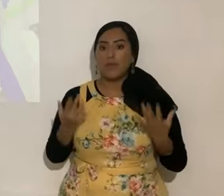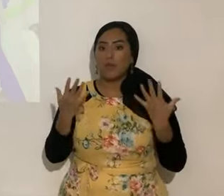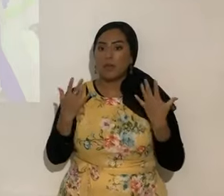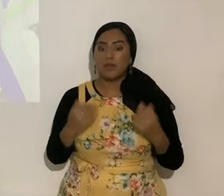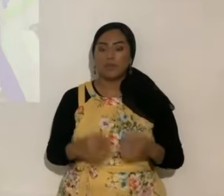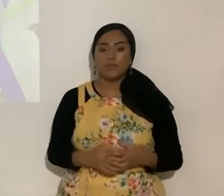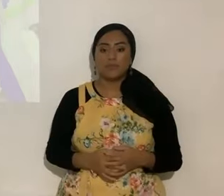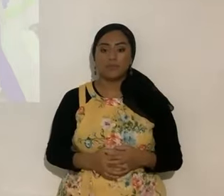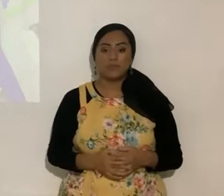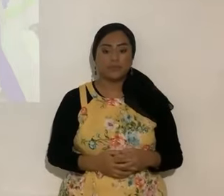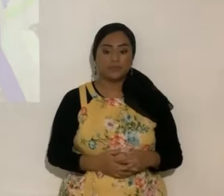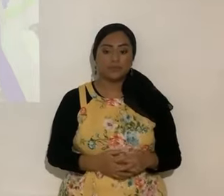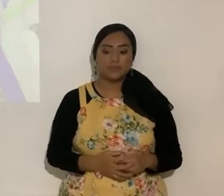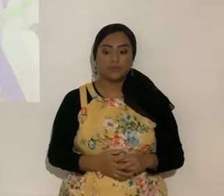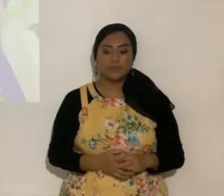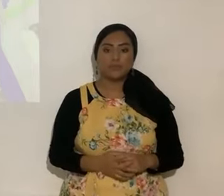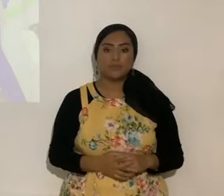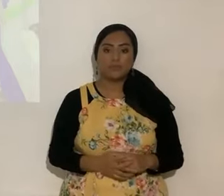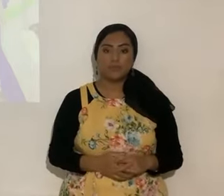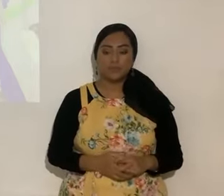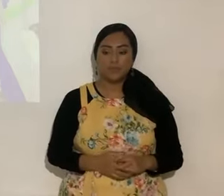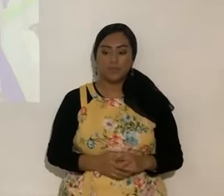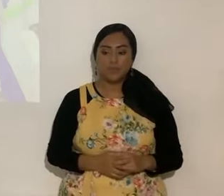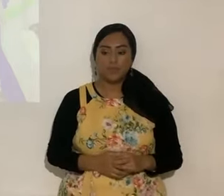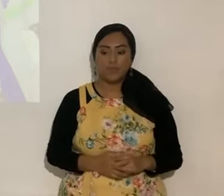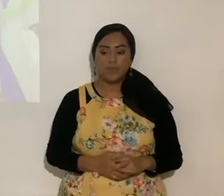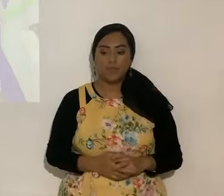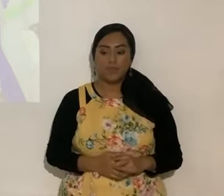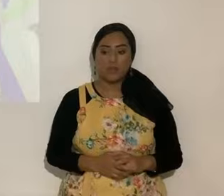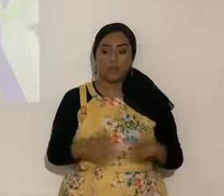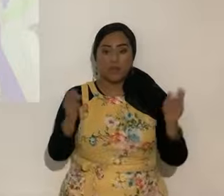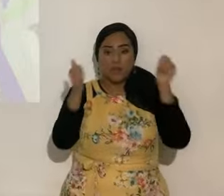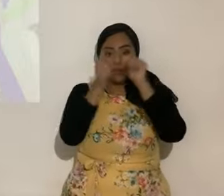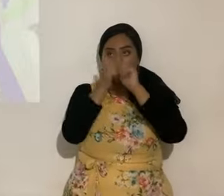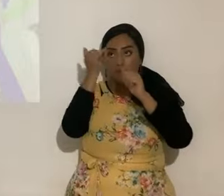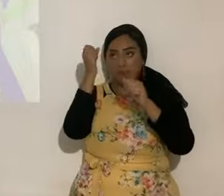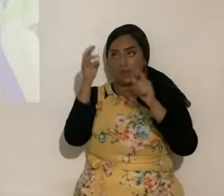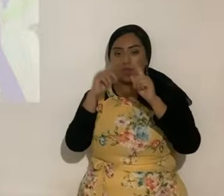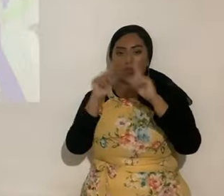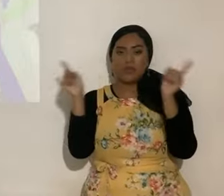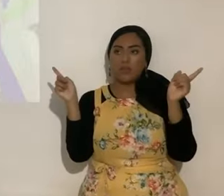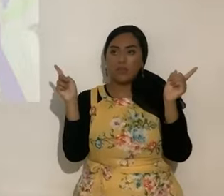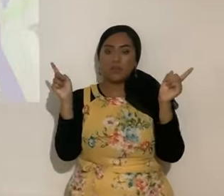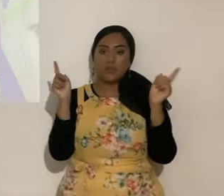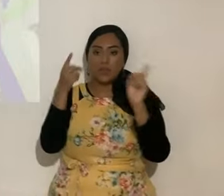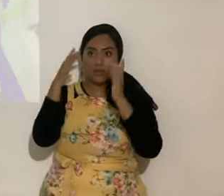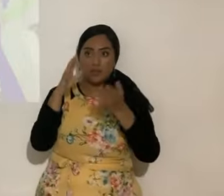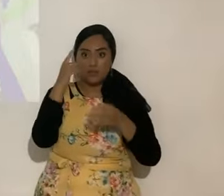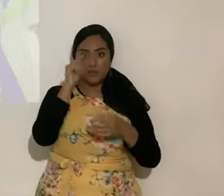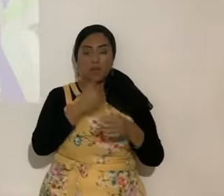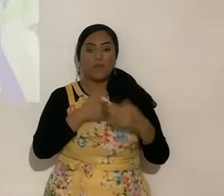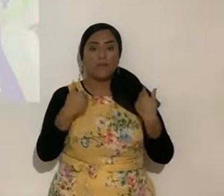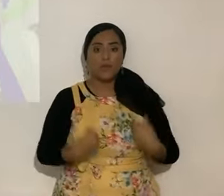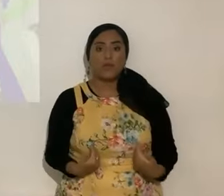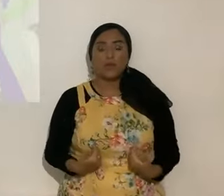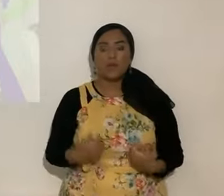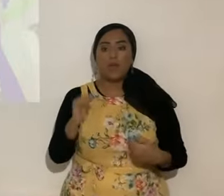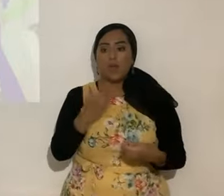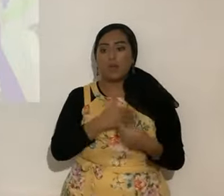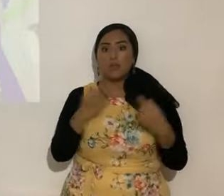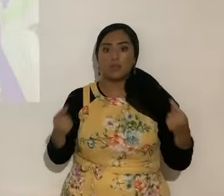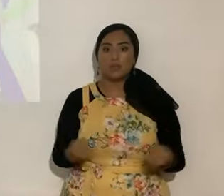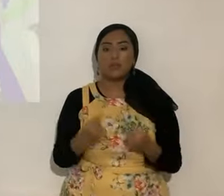Entonces, decía yo que en el caso de Yahshua, es totalmente otra cosa, porque ahí sí, él murió por nuestra culpa, por nuestros